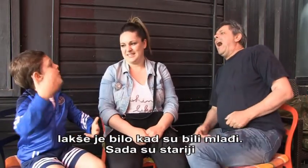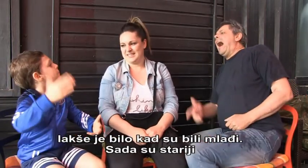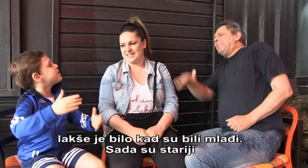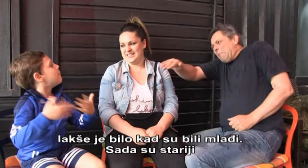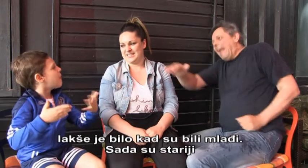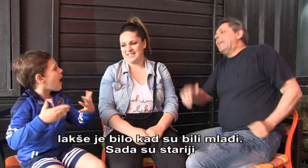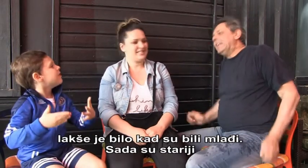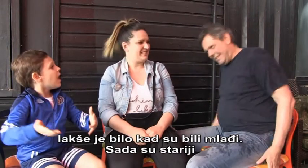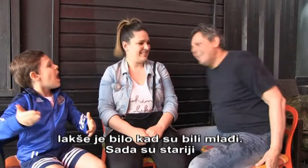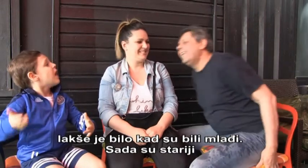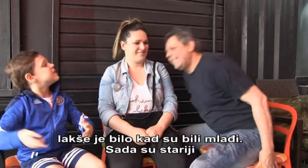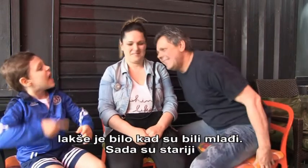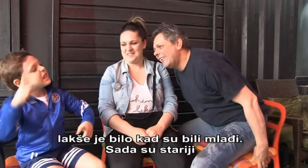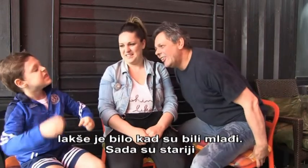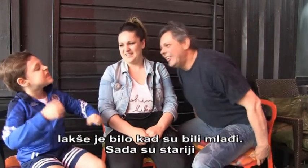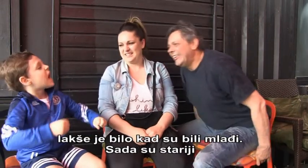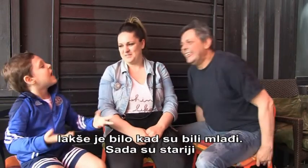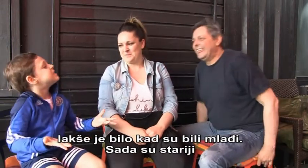ja, ja, ja, ja, ja, ja, ja,